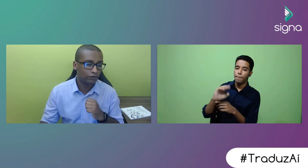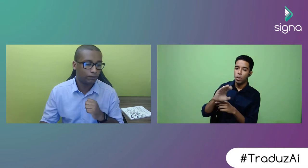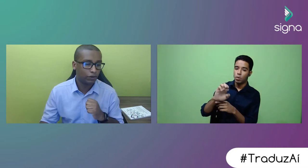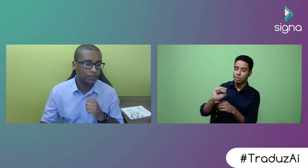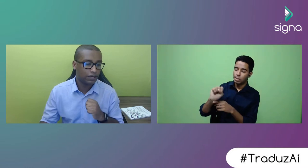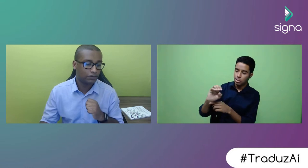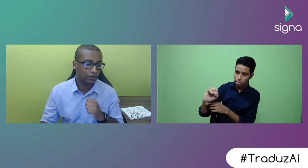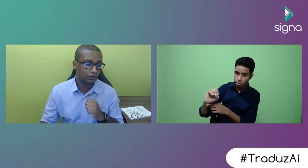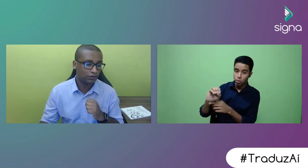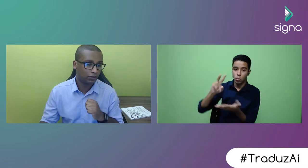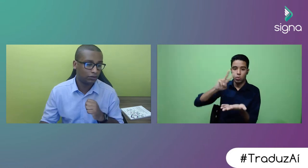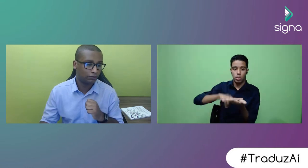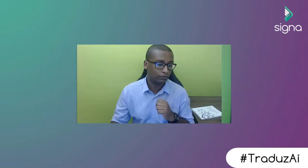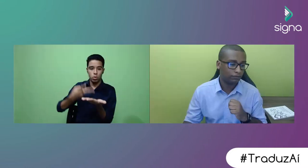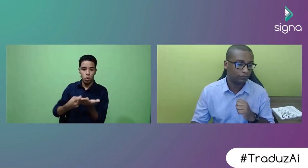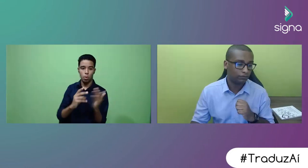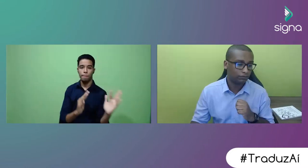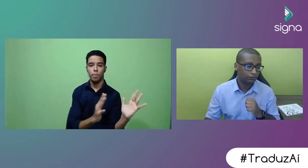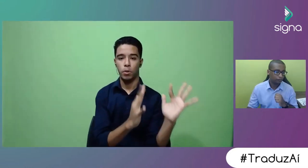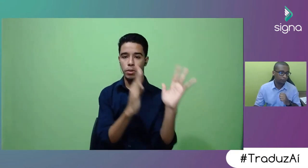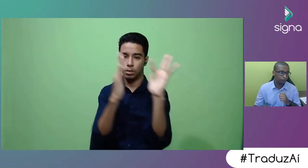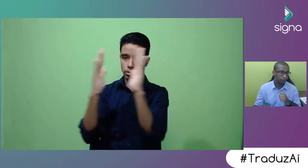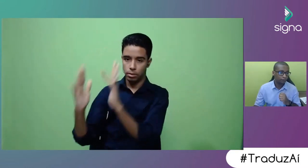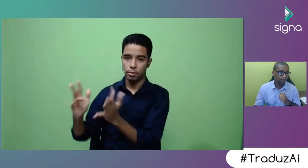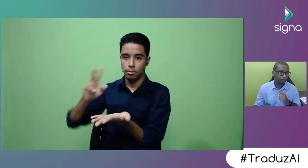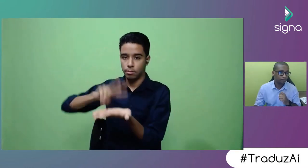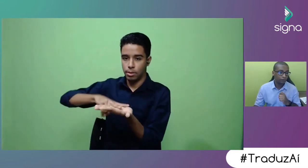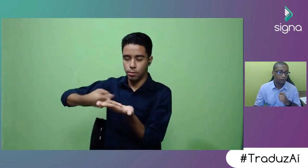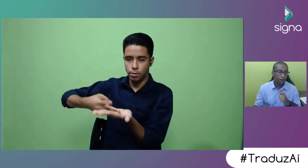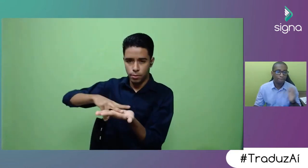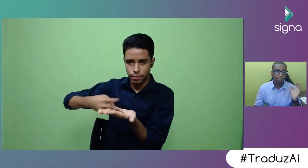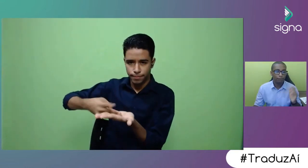aí, Gustavo. Processo tradutório.